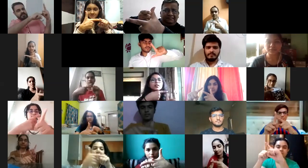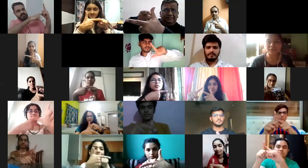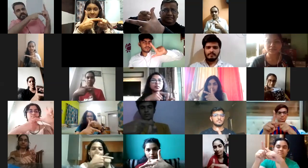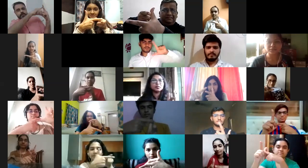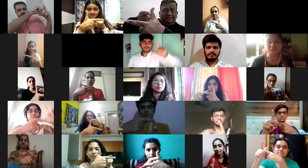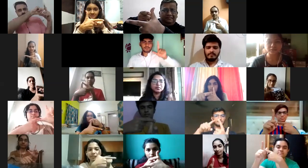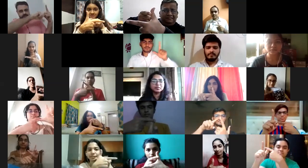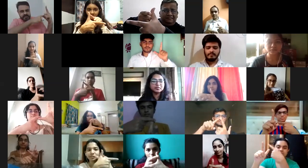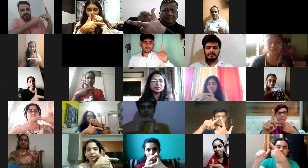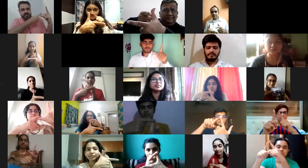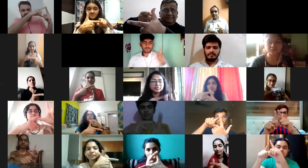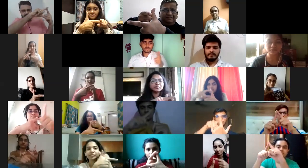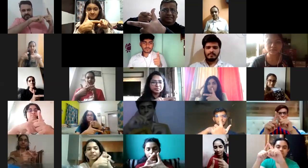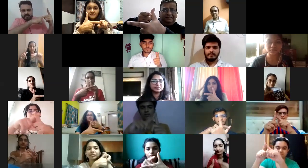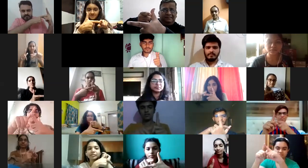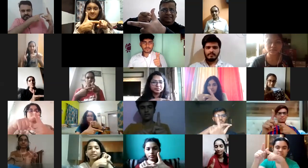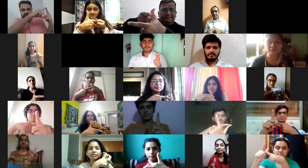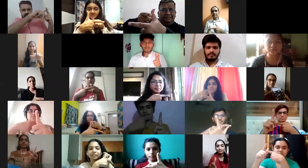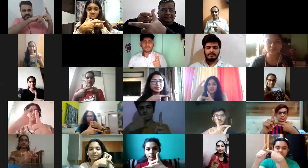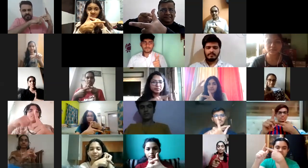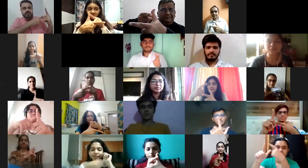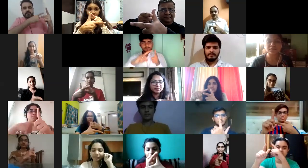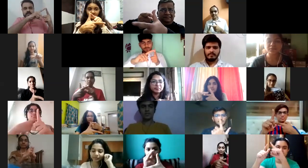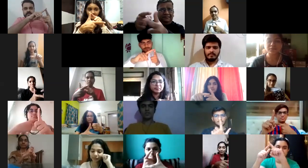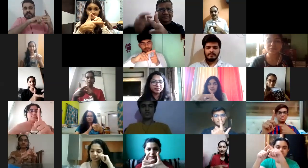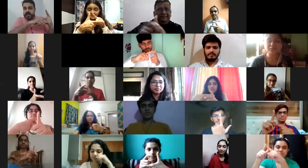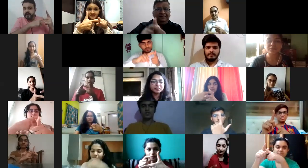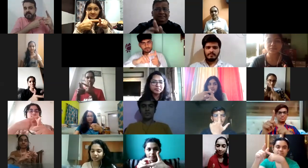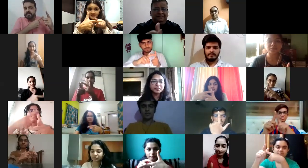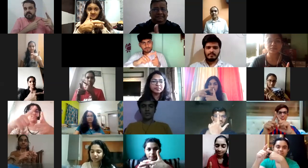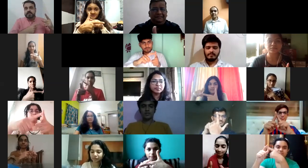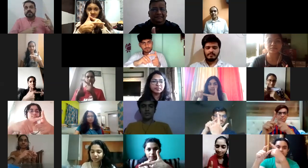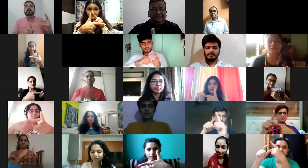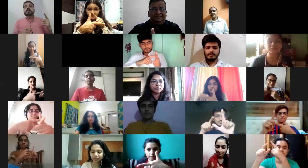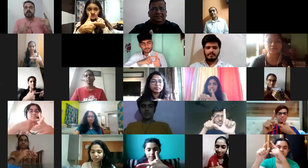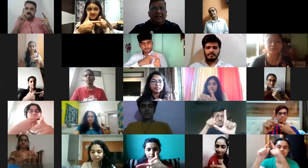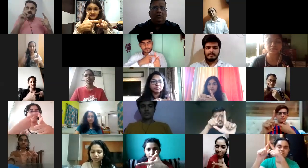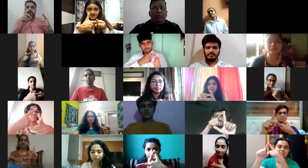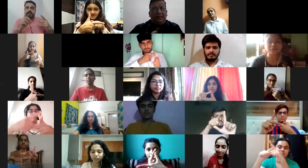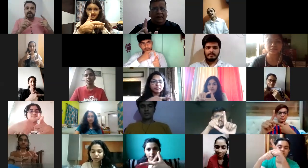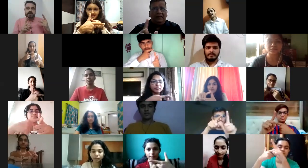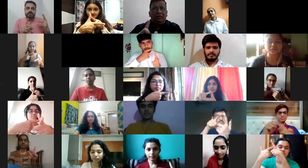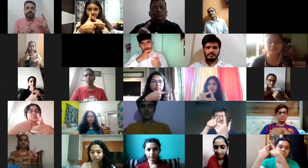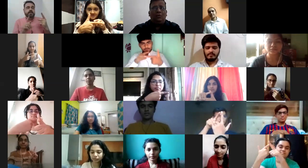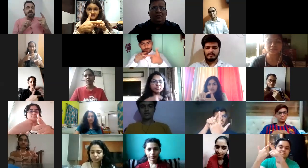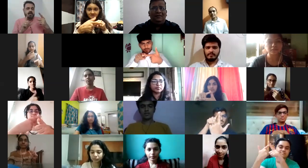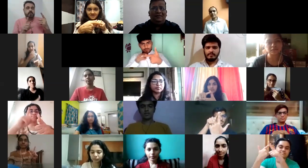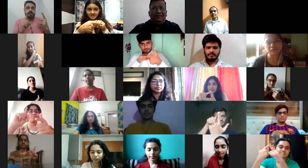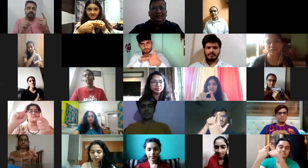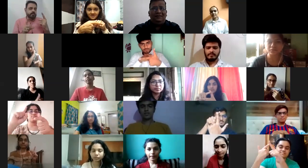it give you a feel of J? So this is J and एक ही बार करना है. हाँ, गोपाल बोल रहे